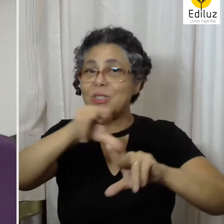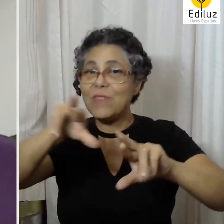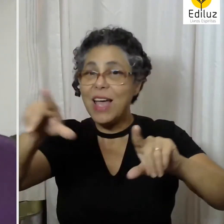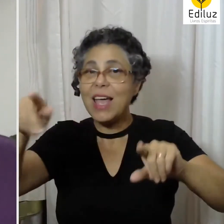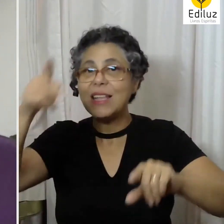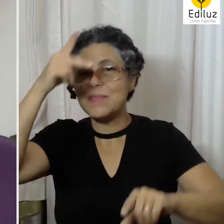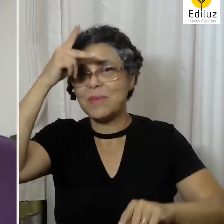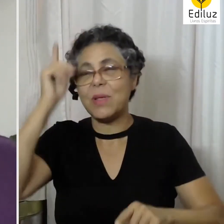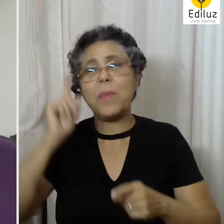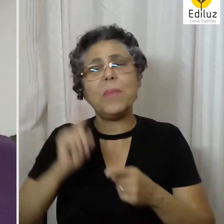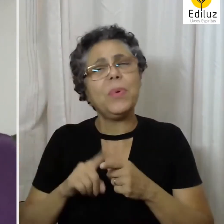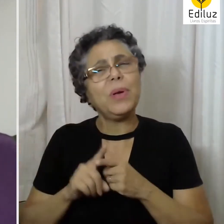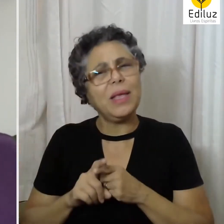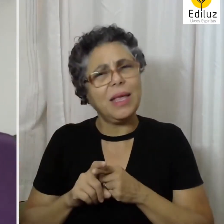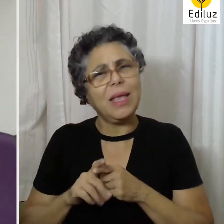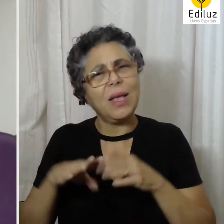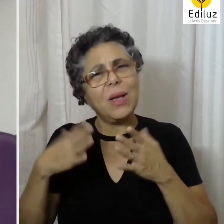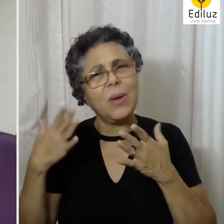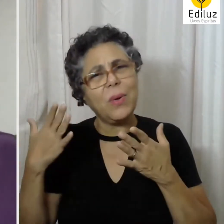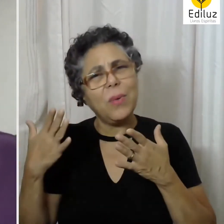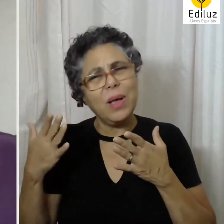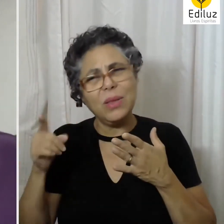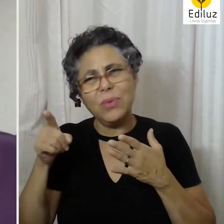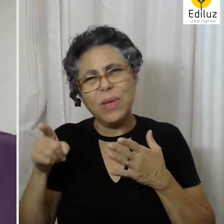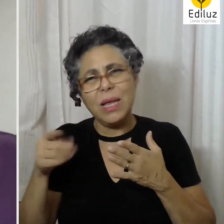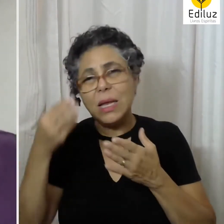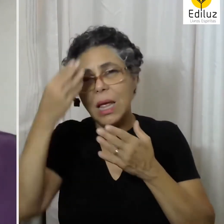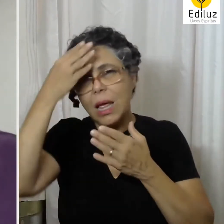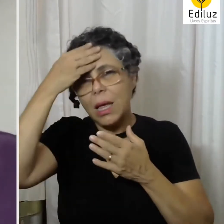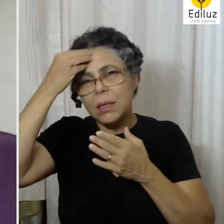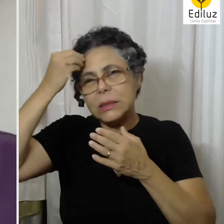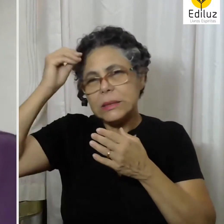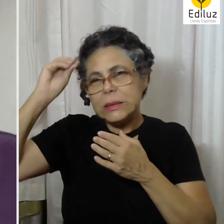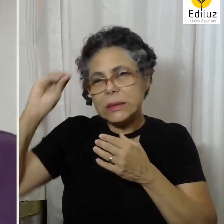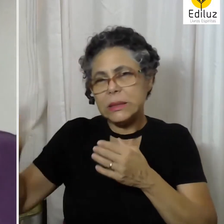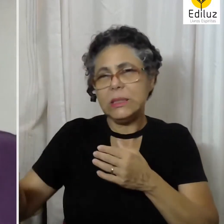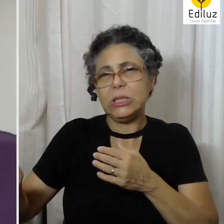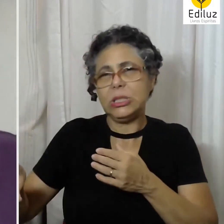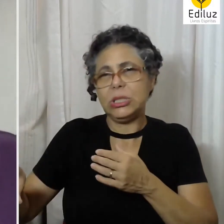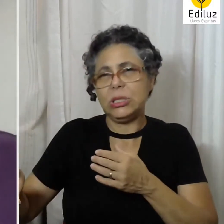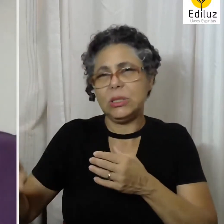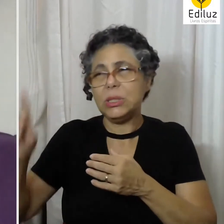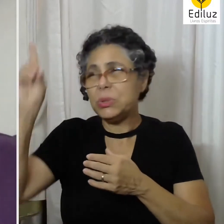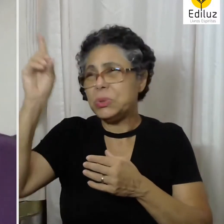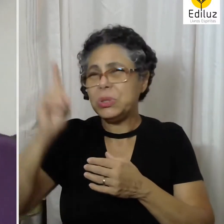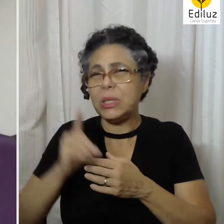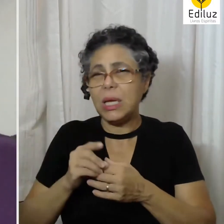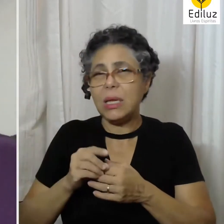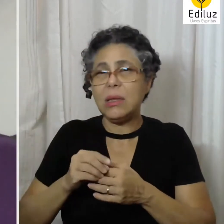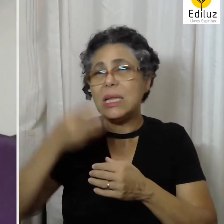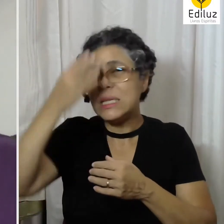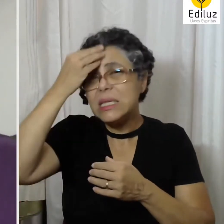Porque, afinal, quando ele desiste dos seus direitos, desiste da evolução.